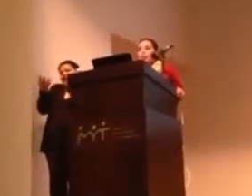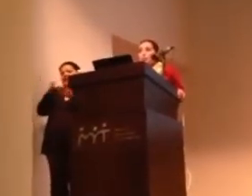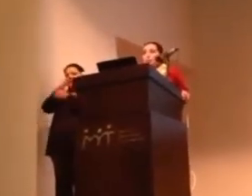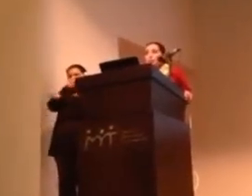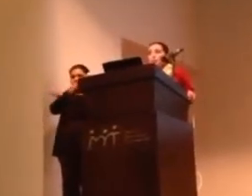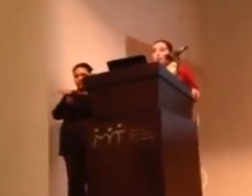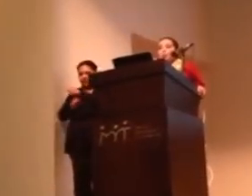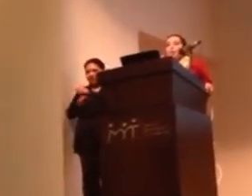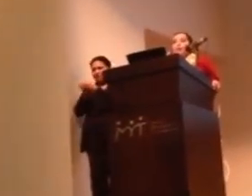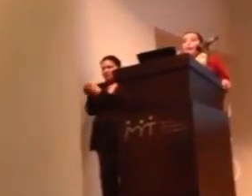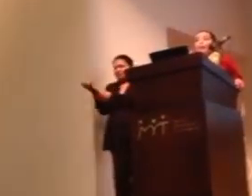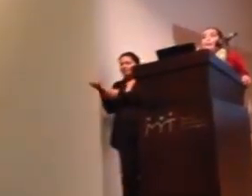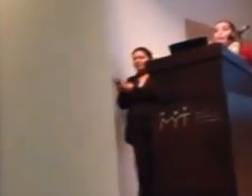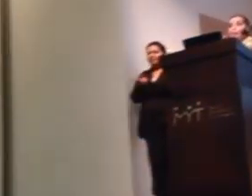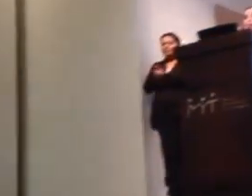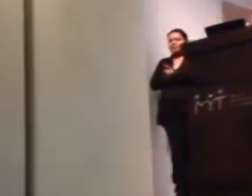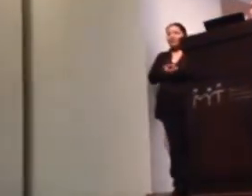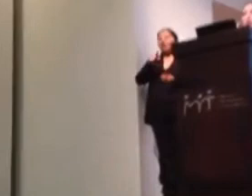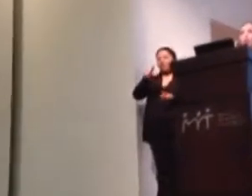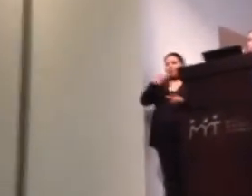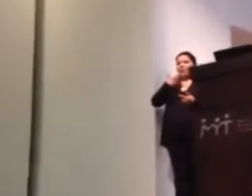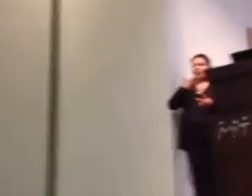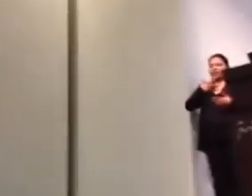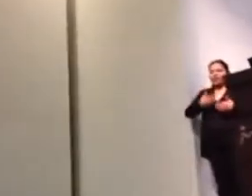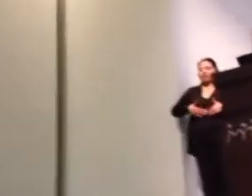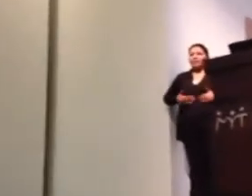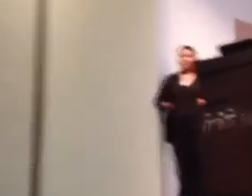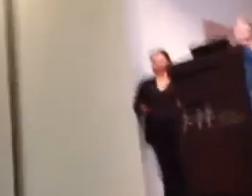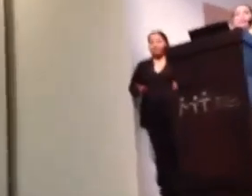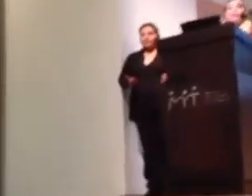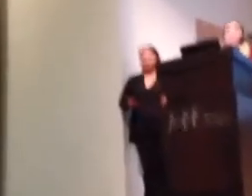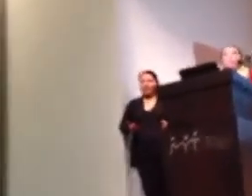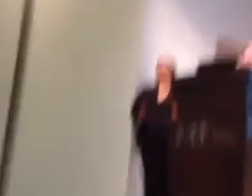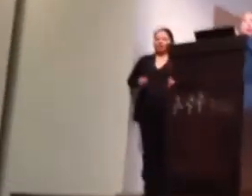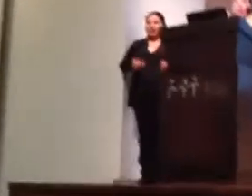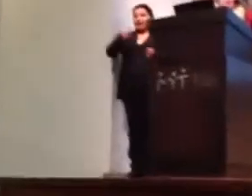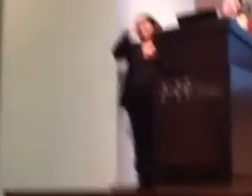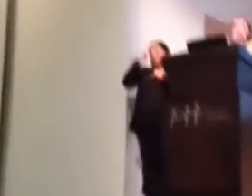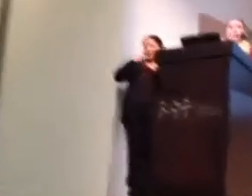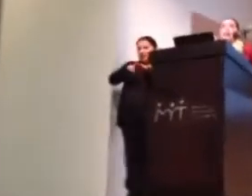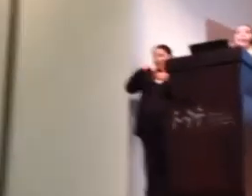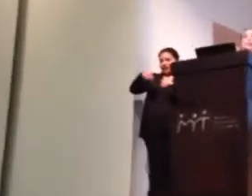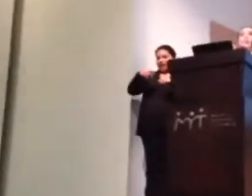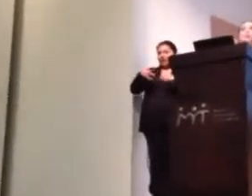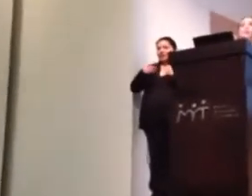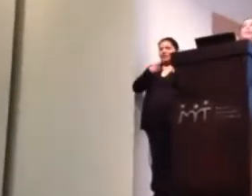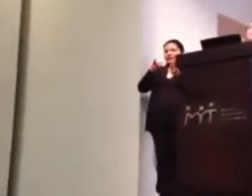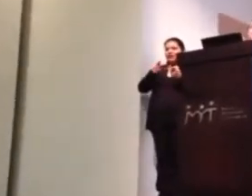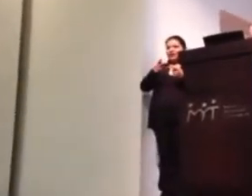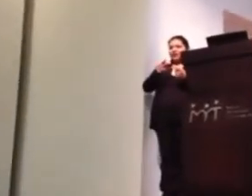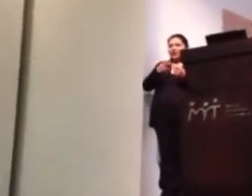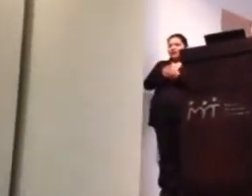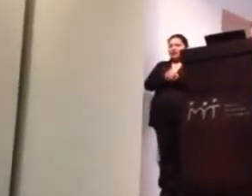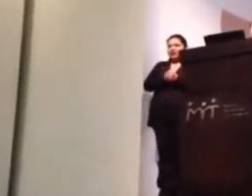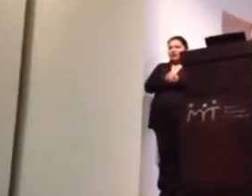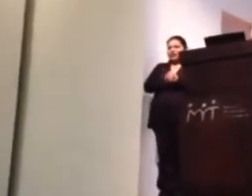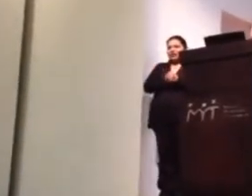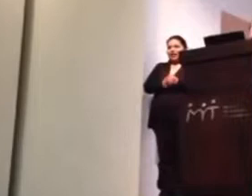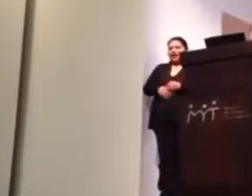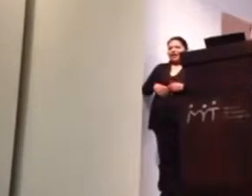tarde, tienes hambre, ¿y qué crees? En este momento te acaba de dar comezón entre los